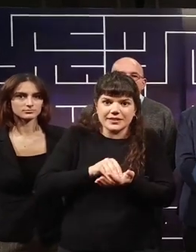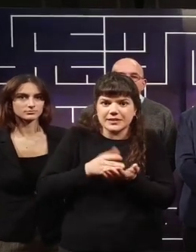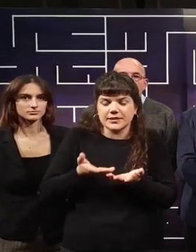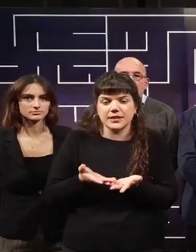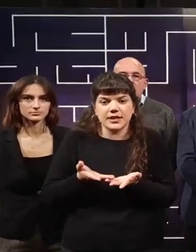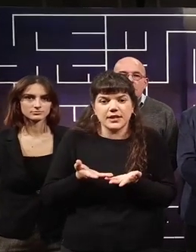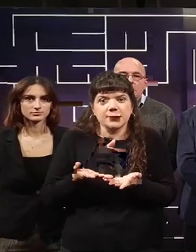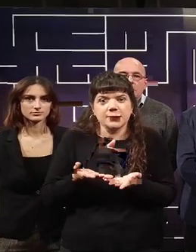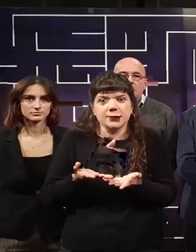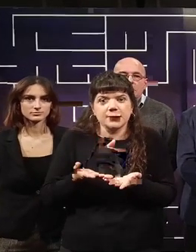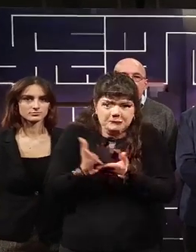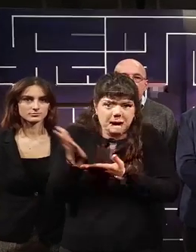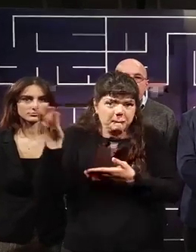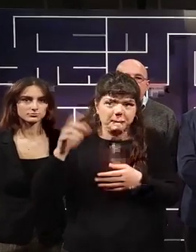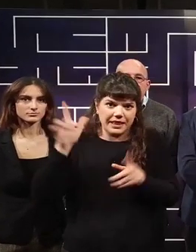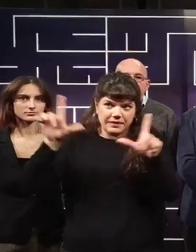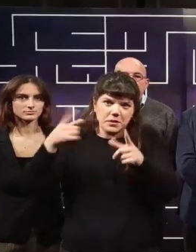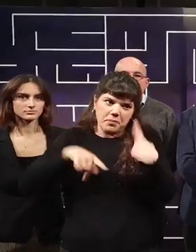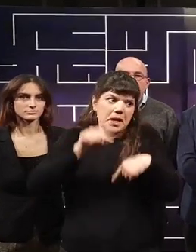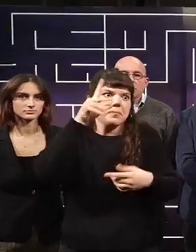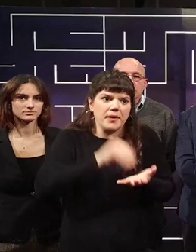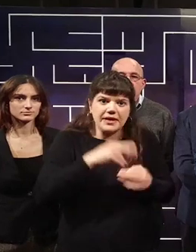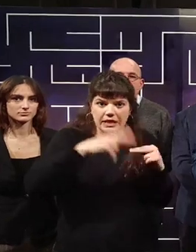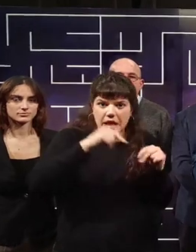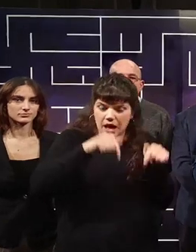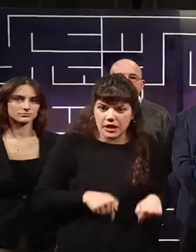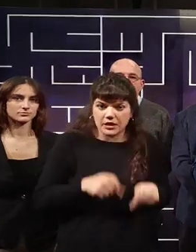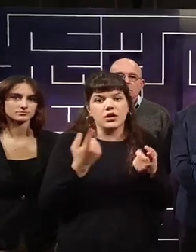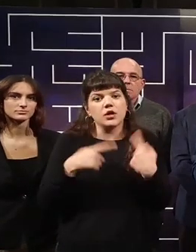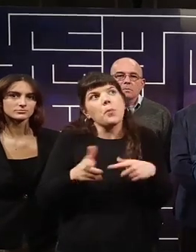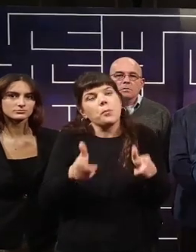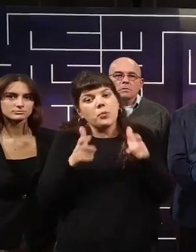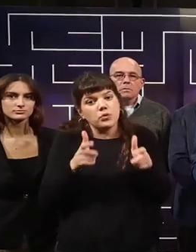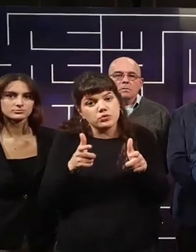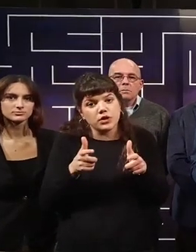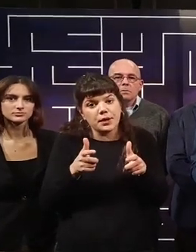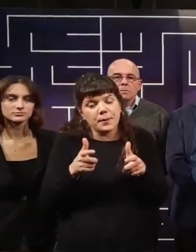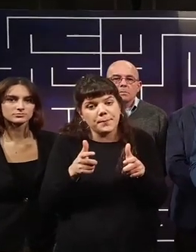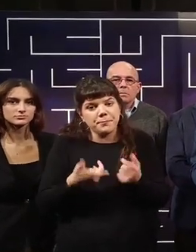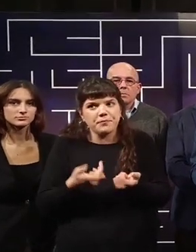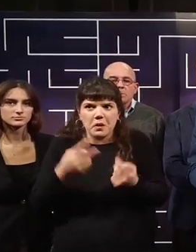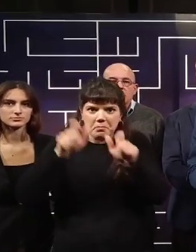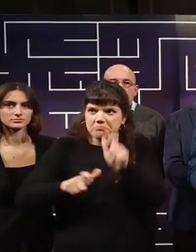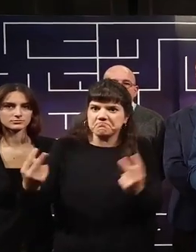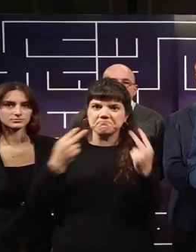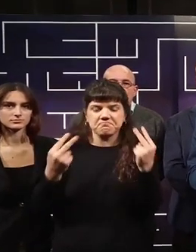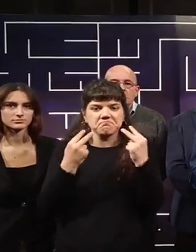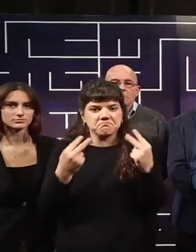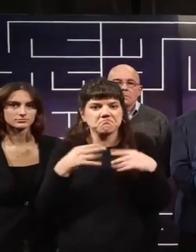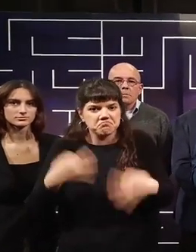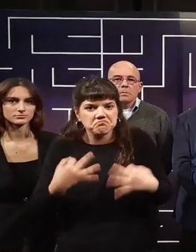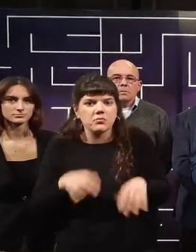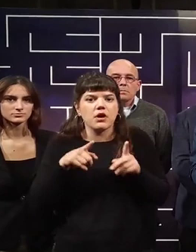nacional desde que existe la televisión nacional y por suerte con grande repercusión y una gran